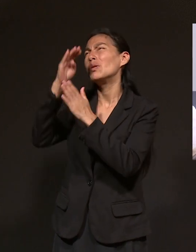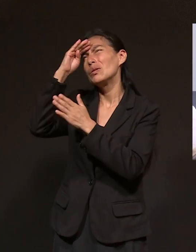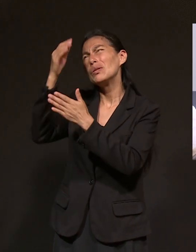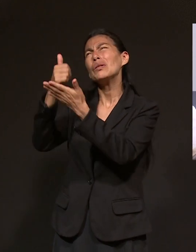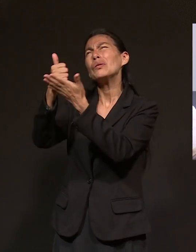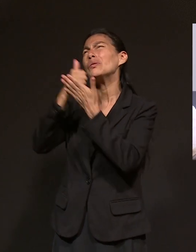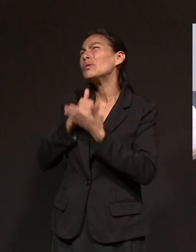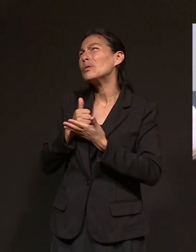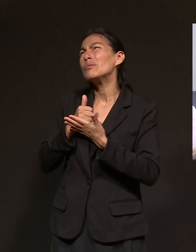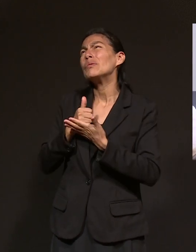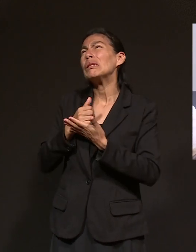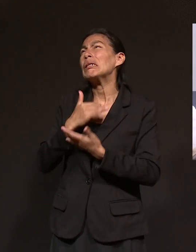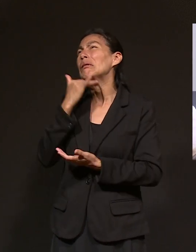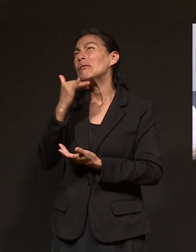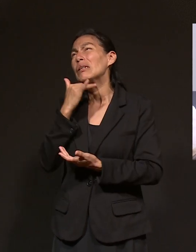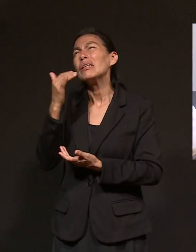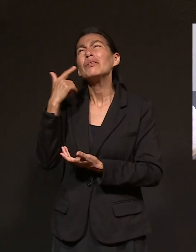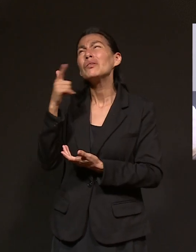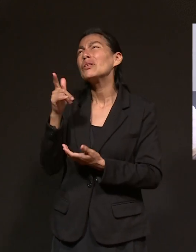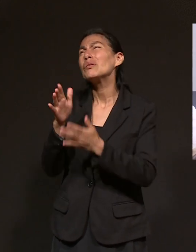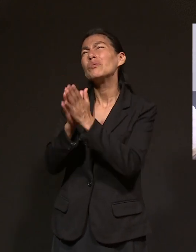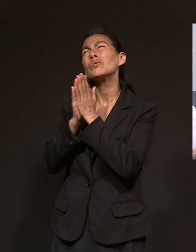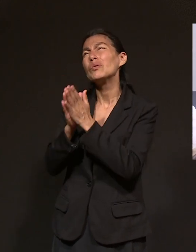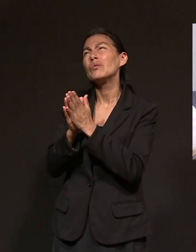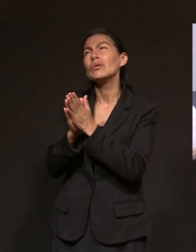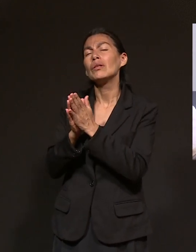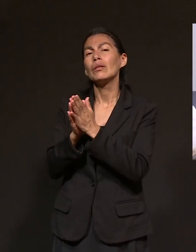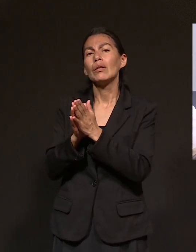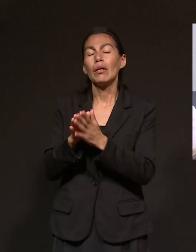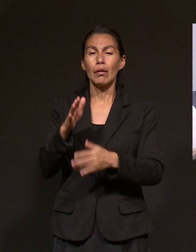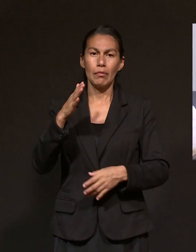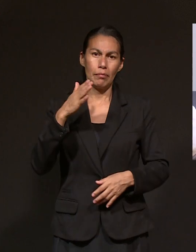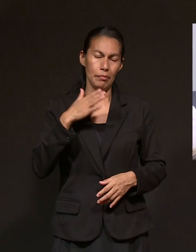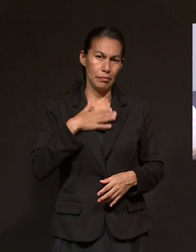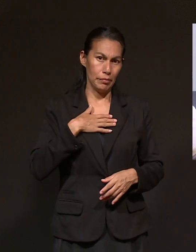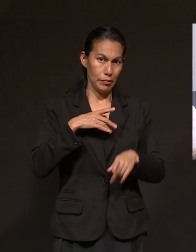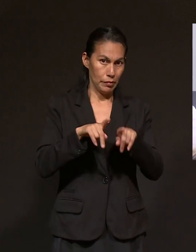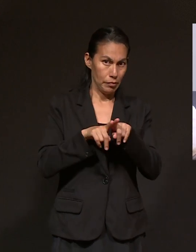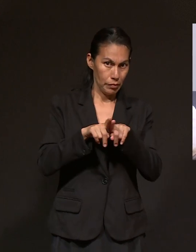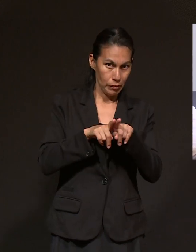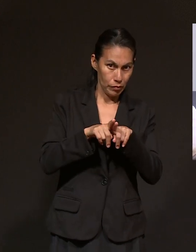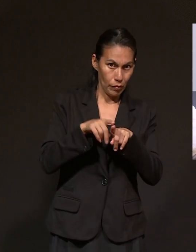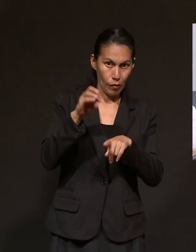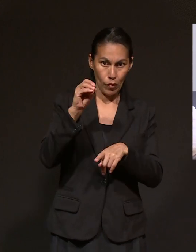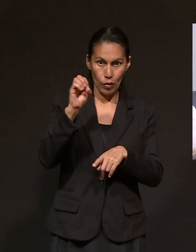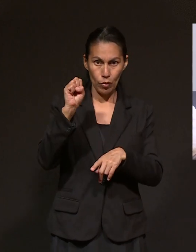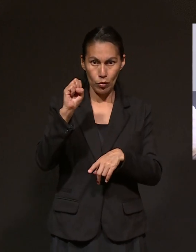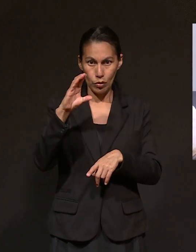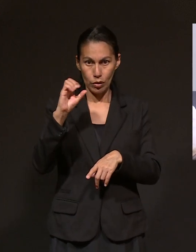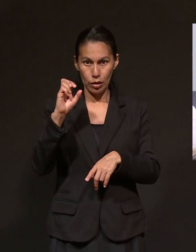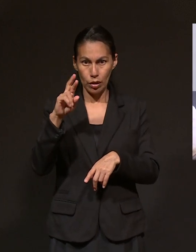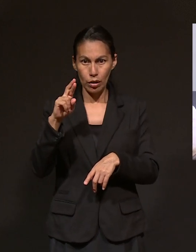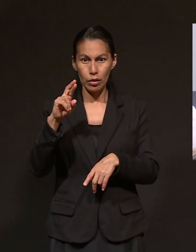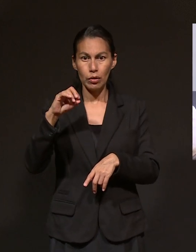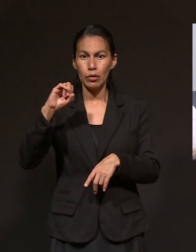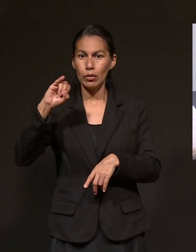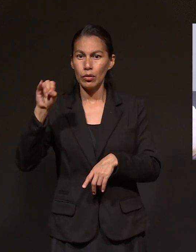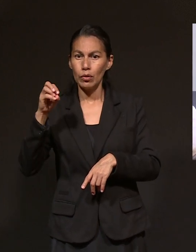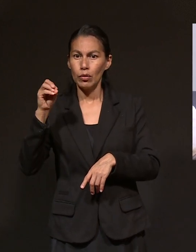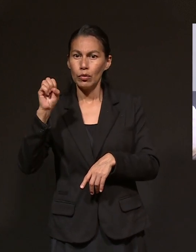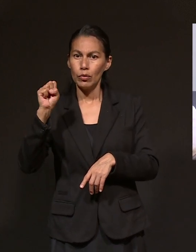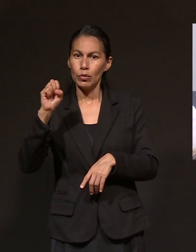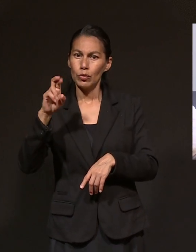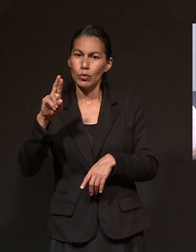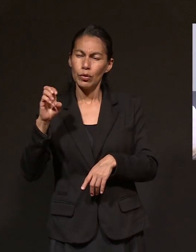Y recibo la llamada de mi hermano. Yo tengo un hermano aquí en Montemorelos. Oscar Josué Sereno